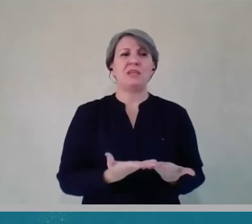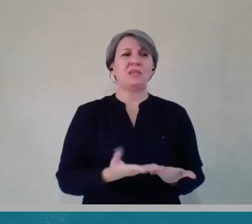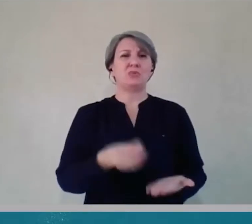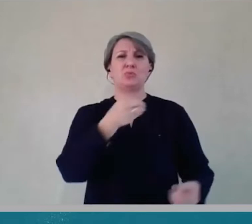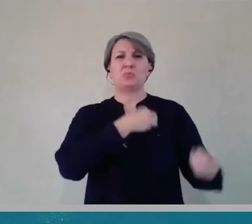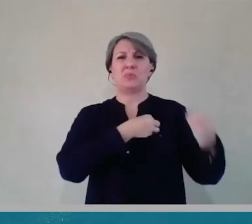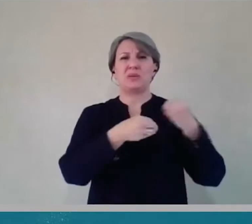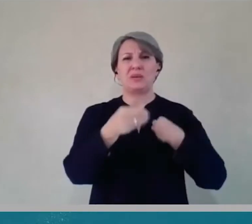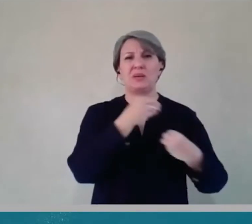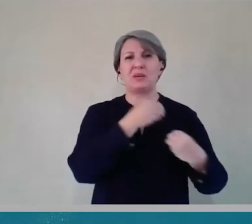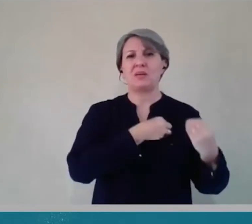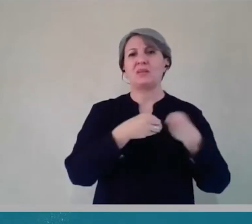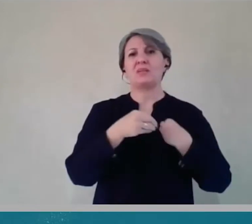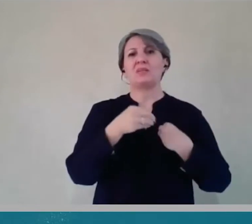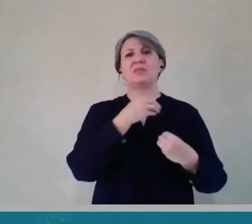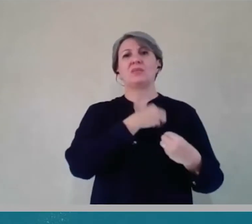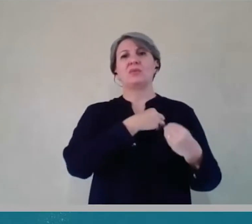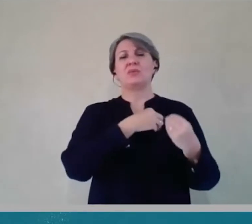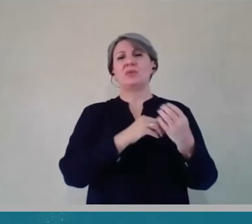concupiscências,